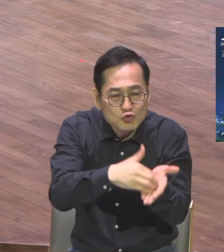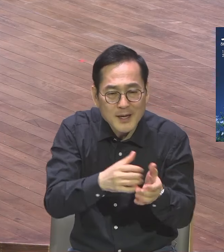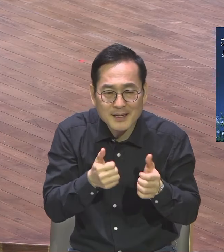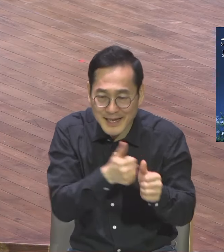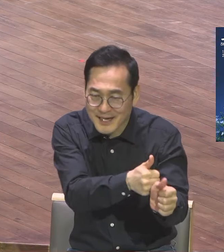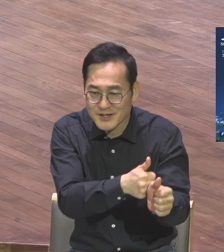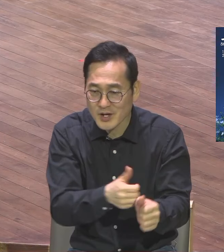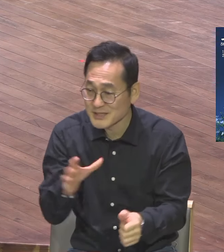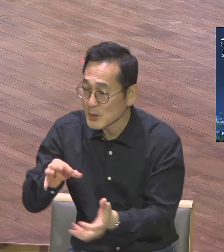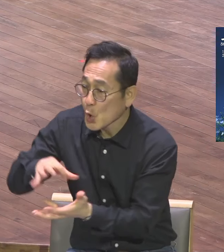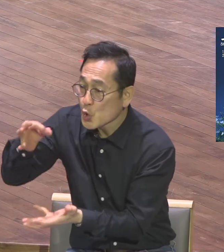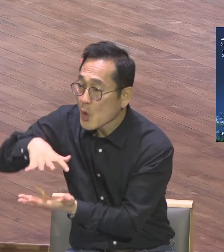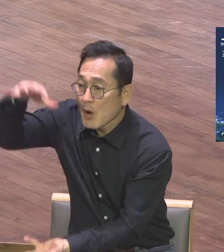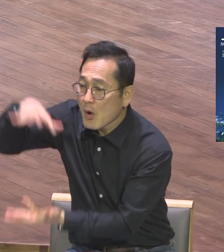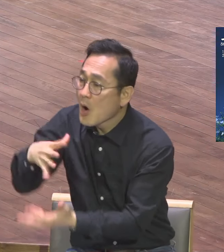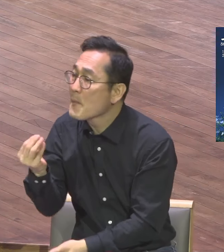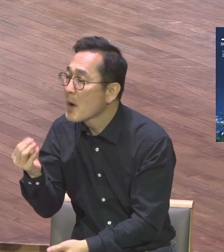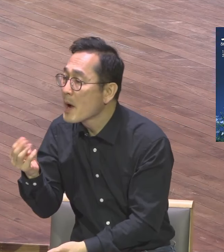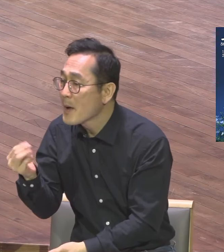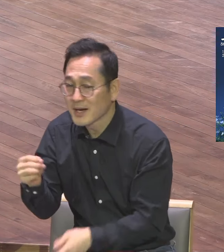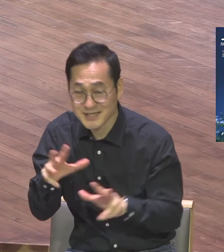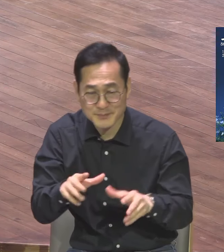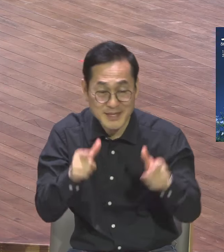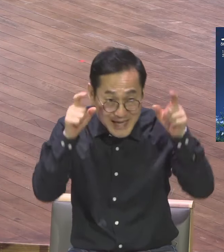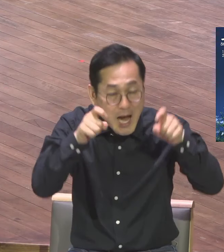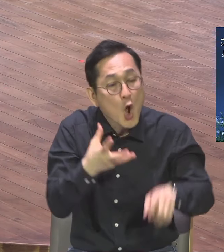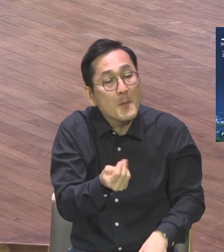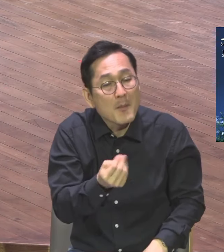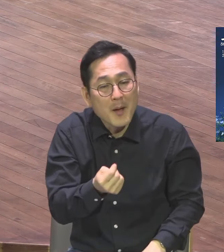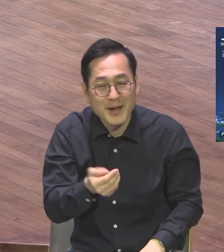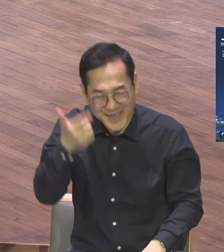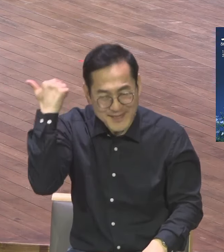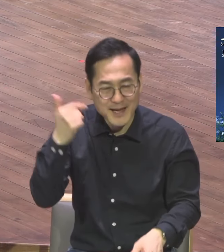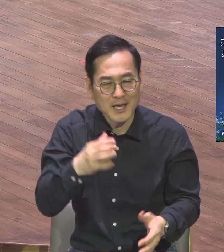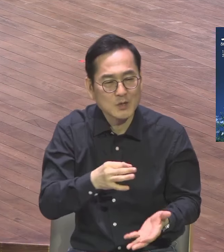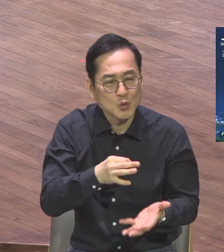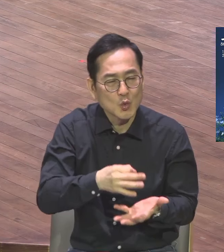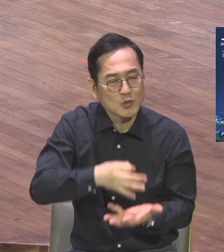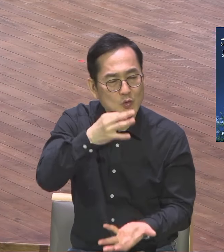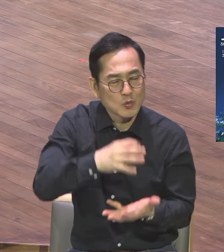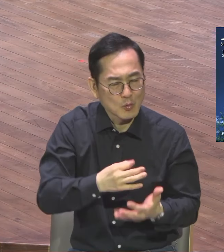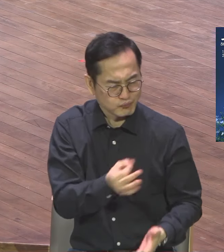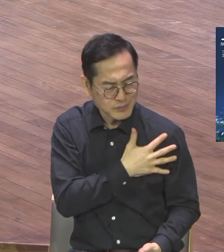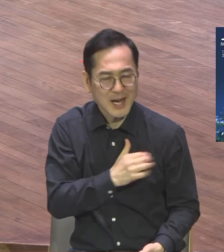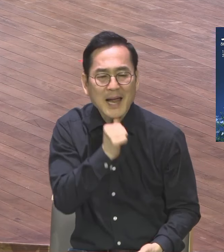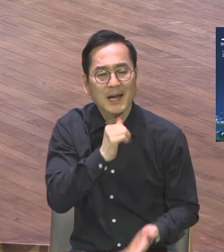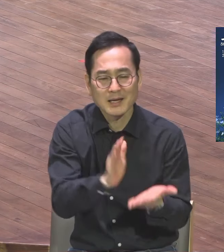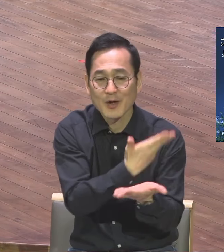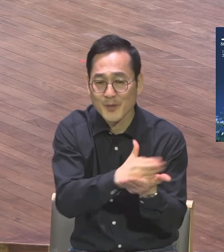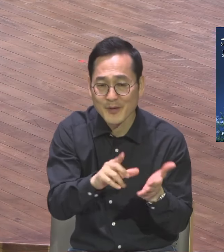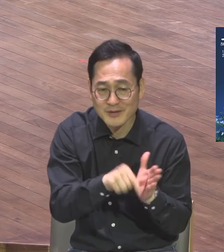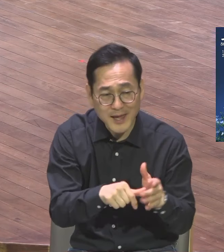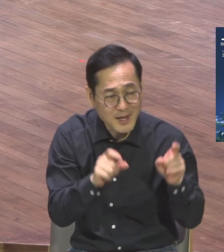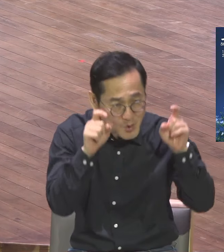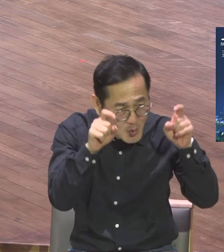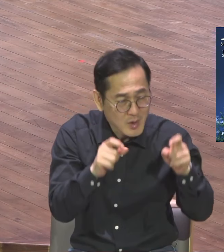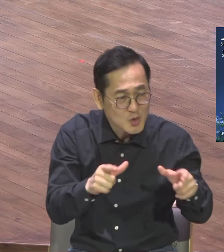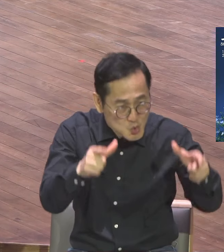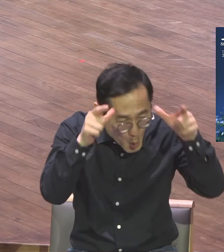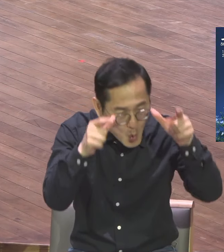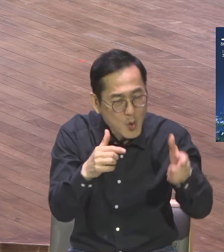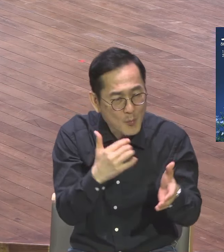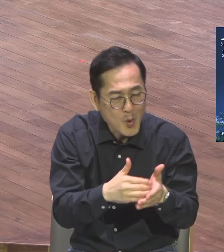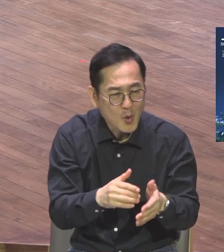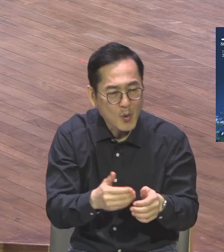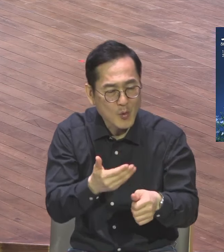보면요, 종종 그 사람이 재산을 말할 때 양이 몇 마리고, 그 다음에 소가 몇 마리고, 나귀가 몇 마리고, 그렇게